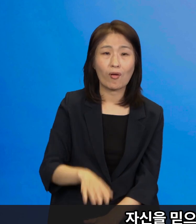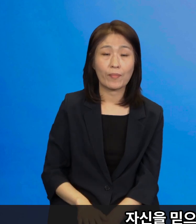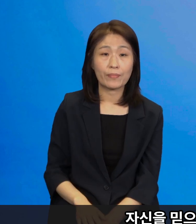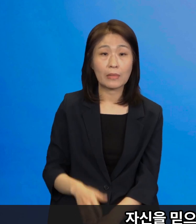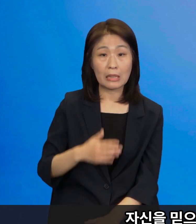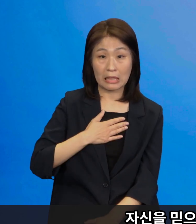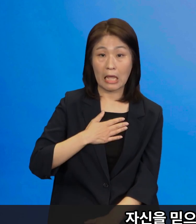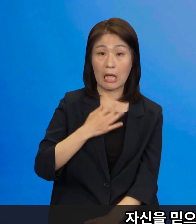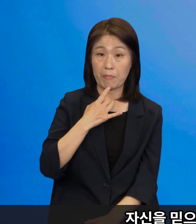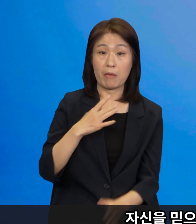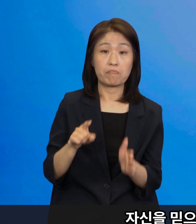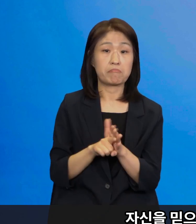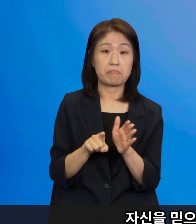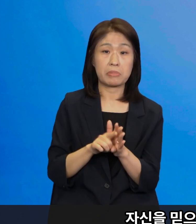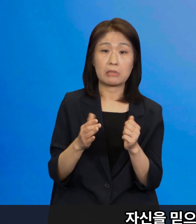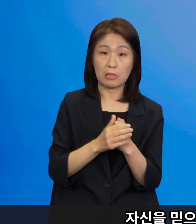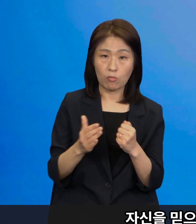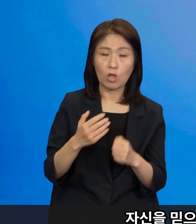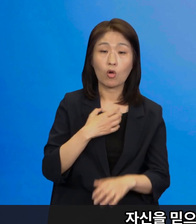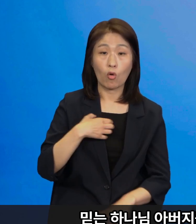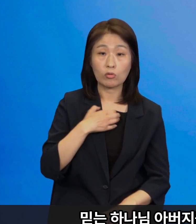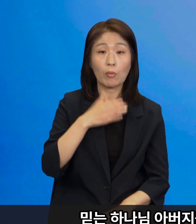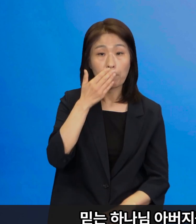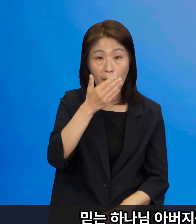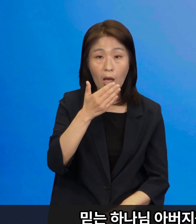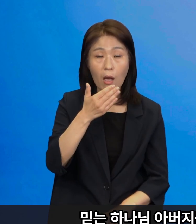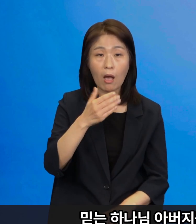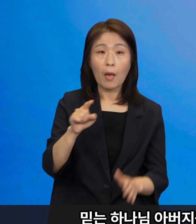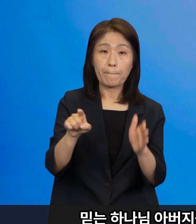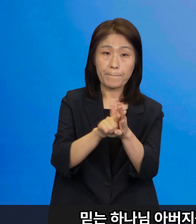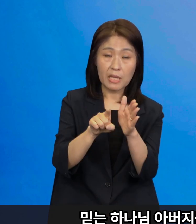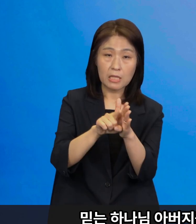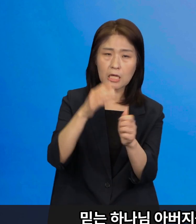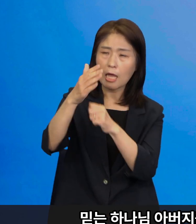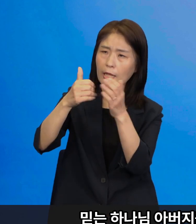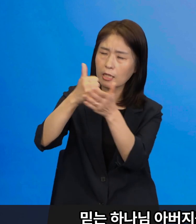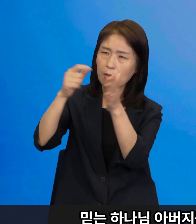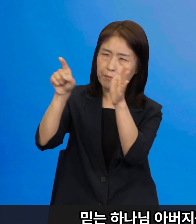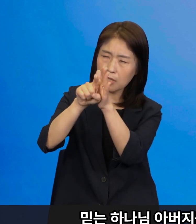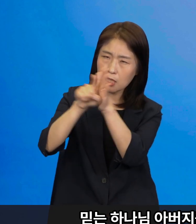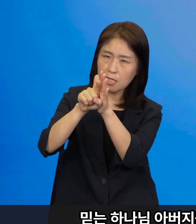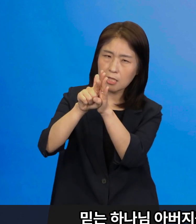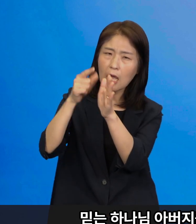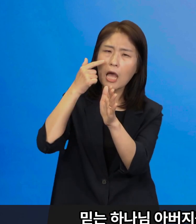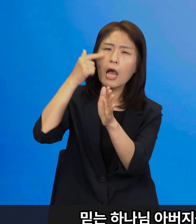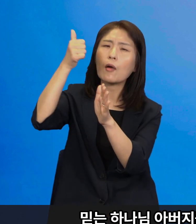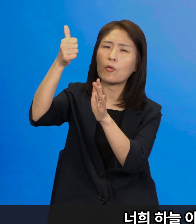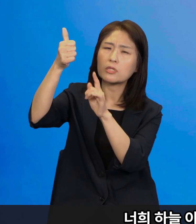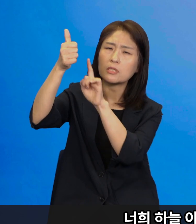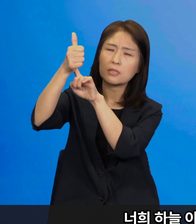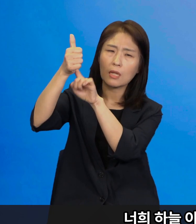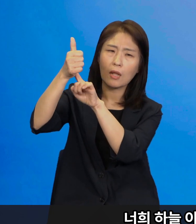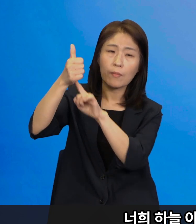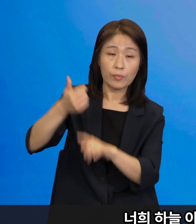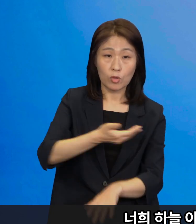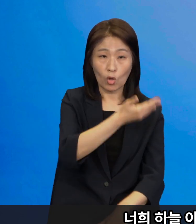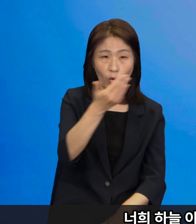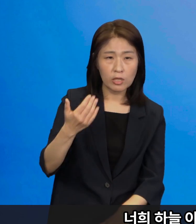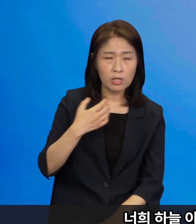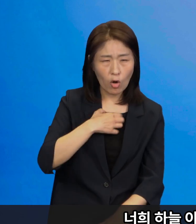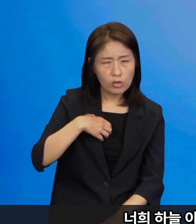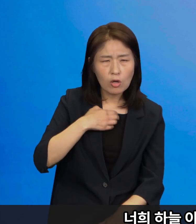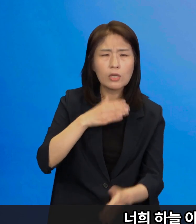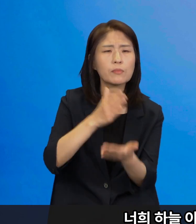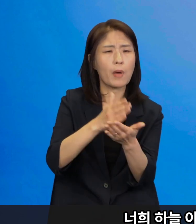자신을 믿으니까 걱정할 수 있겠지만 믿는 하나님 아버지를 둔 사람들은 그래서는 안 된다. 너희 하늘